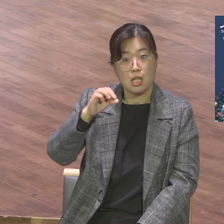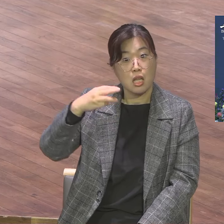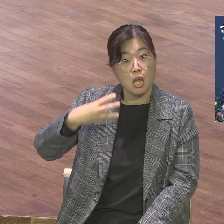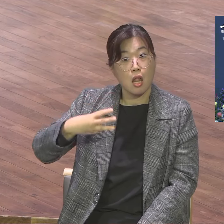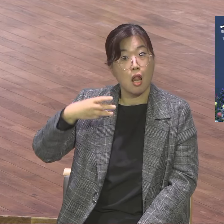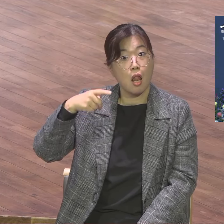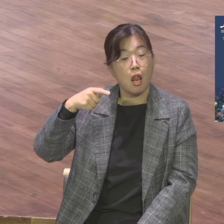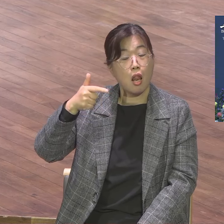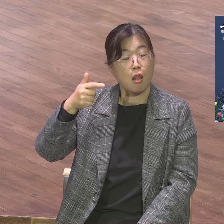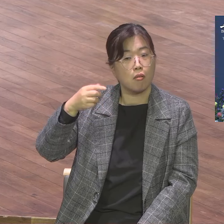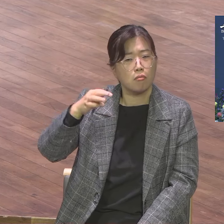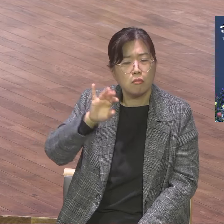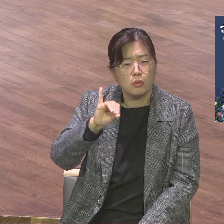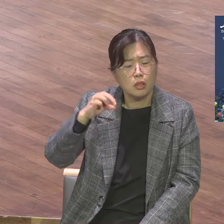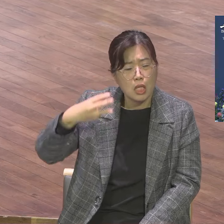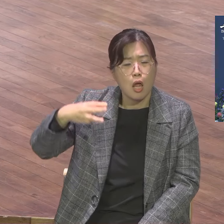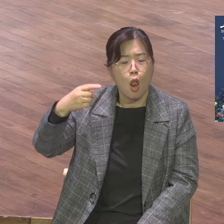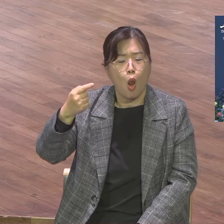아들이